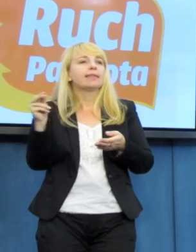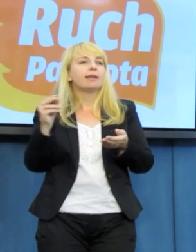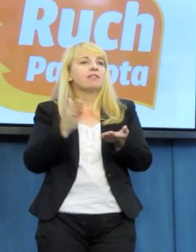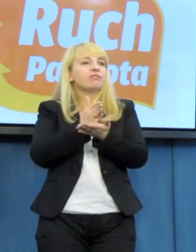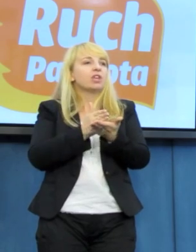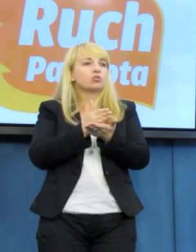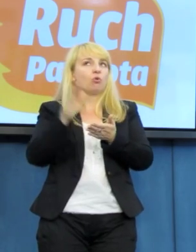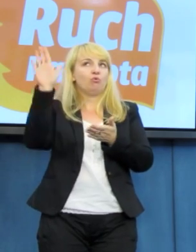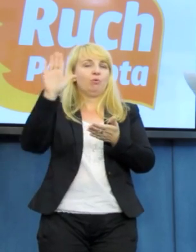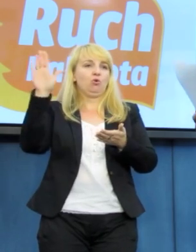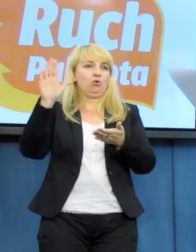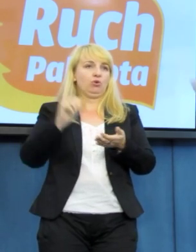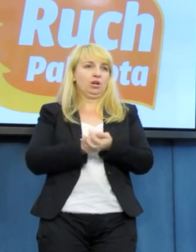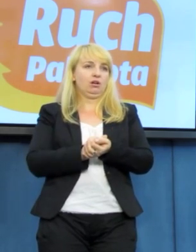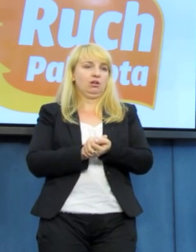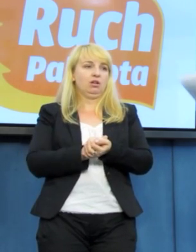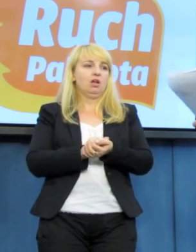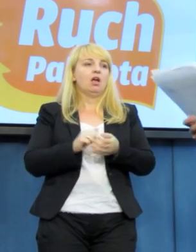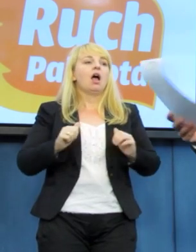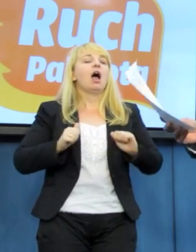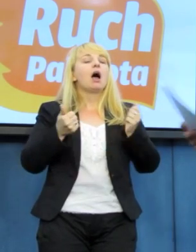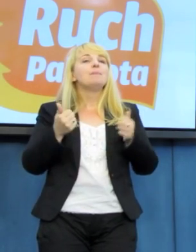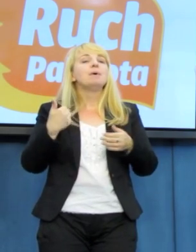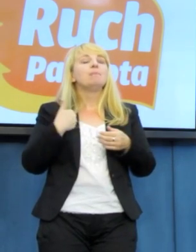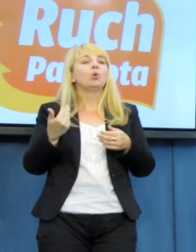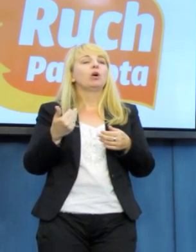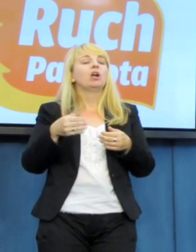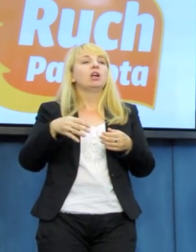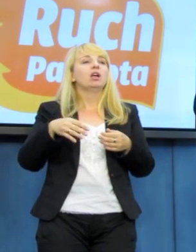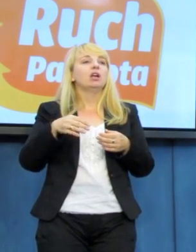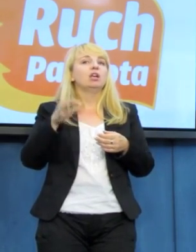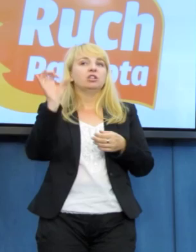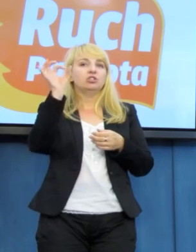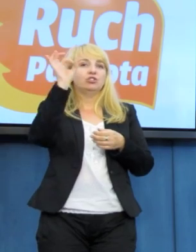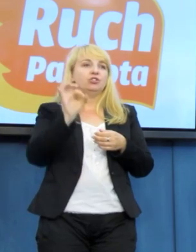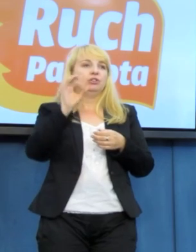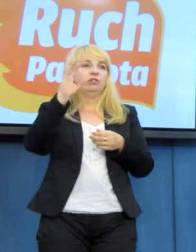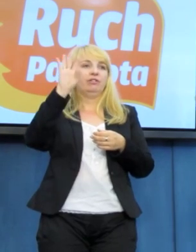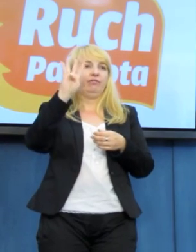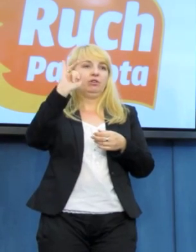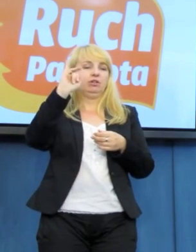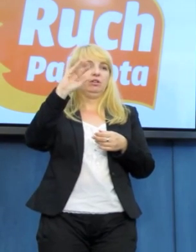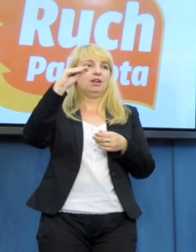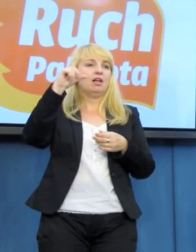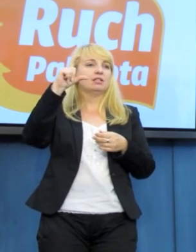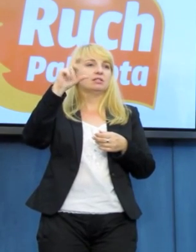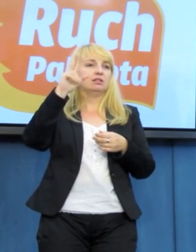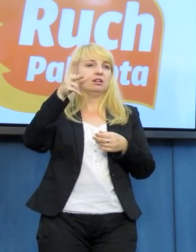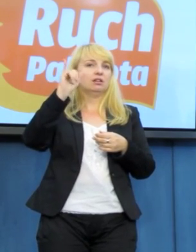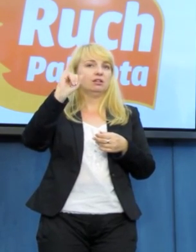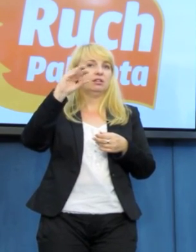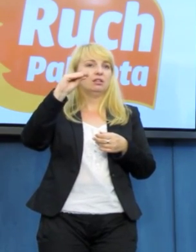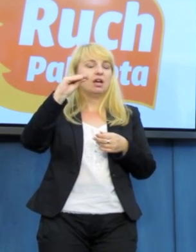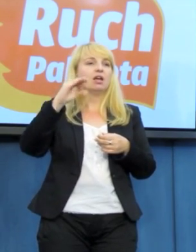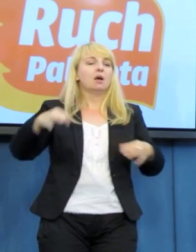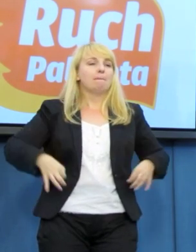zespół świeckiego państwa. Wchodzą w jego skład na razie przynajmniej posłowie, wszyscy